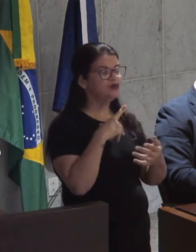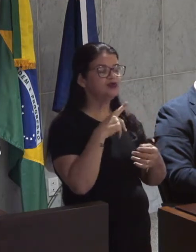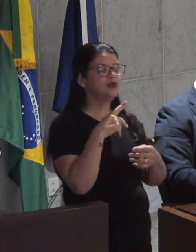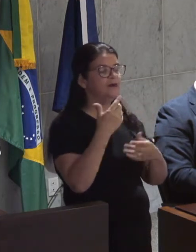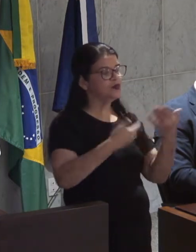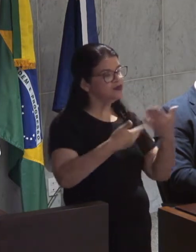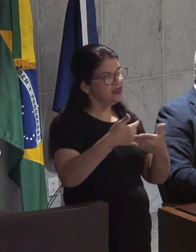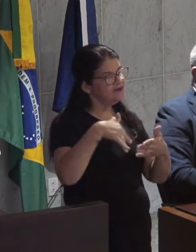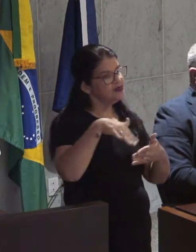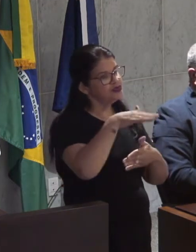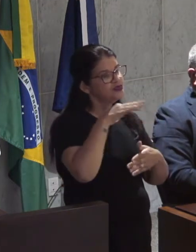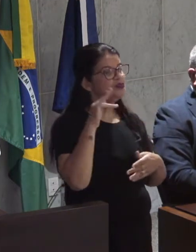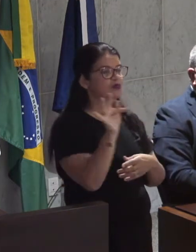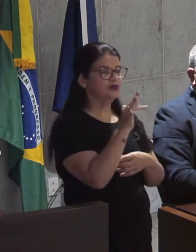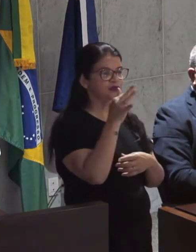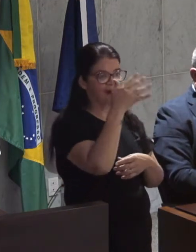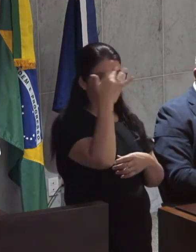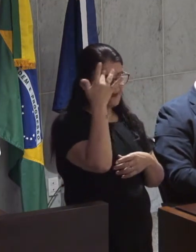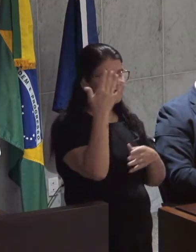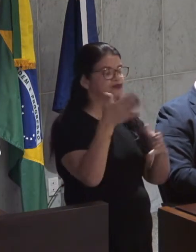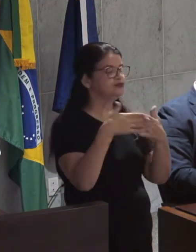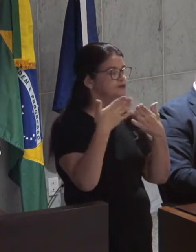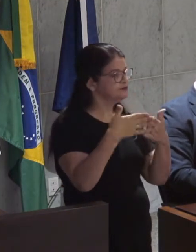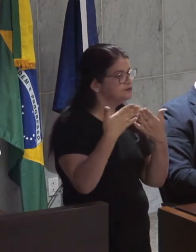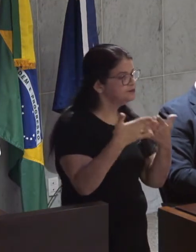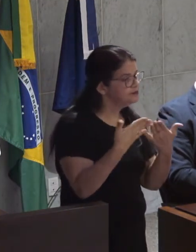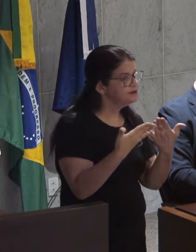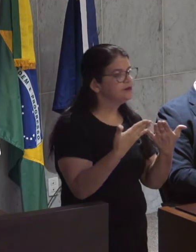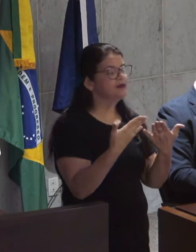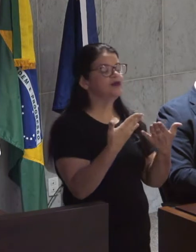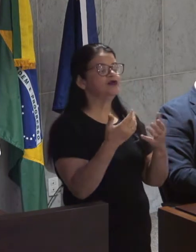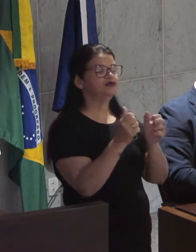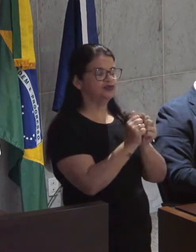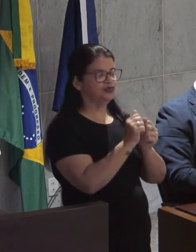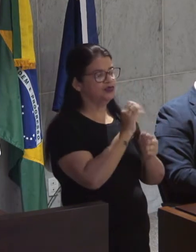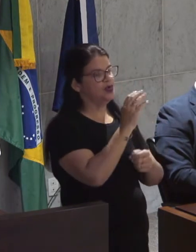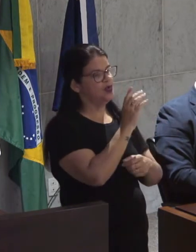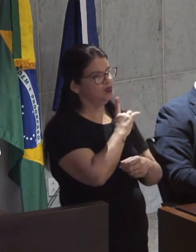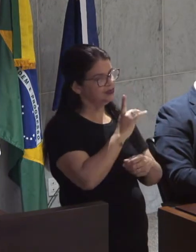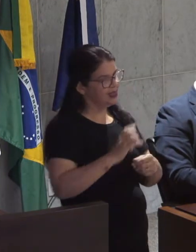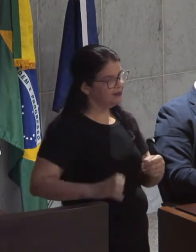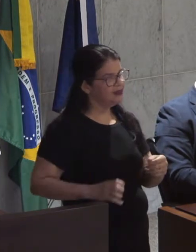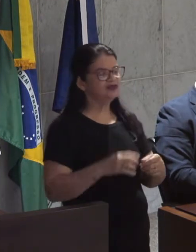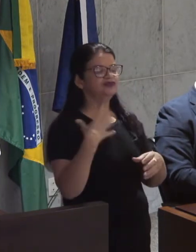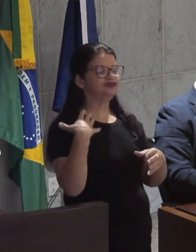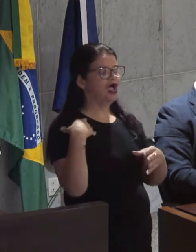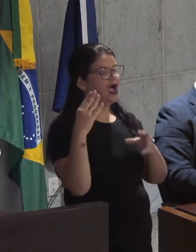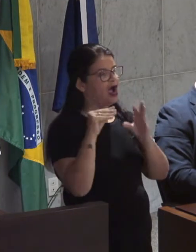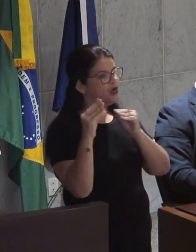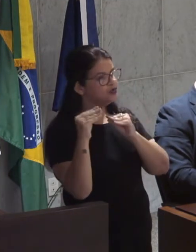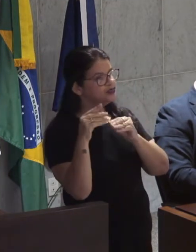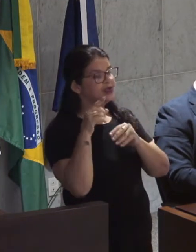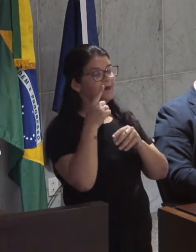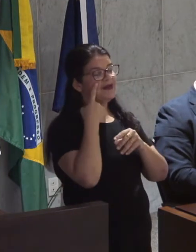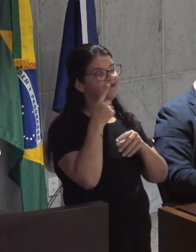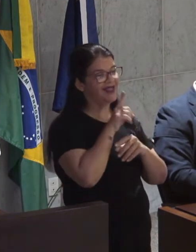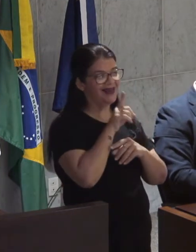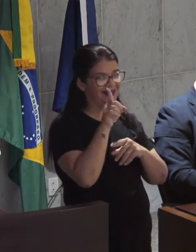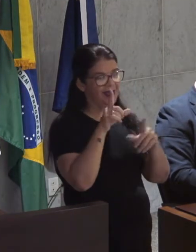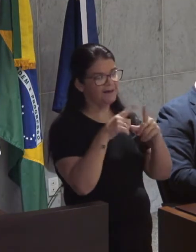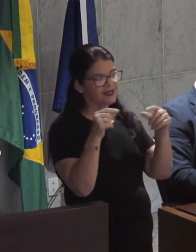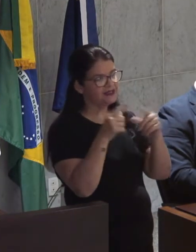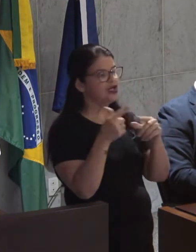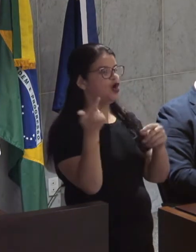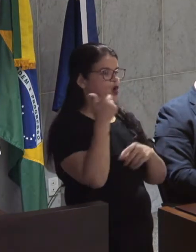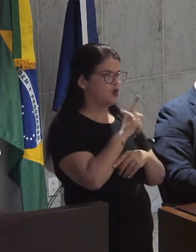federais. Então, peço um apelo aqui junto com os deputados, né? Carlos Velho, já falei ali com ele, já cochichei com ele, para ver se lá em Brasília a gente consegue